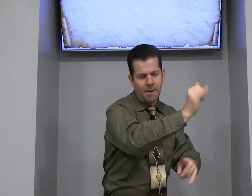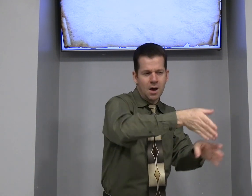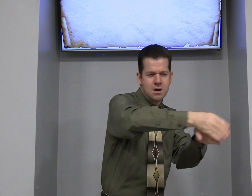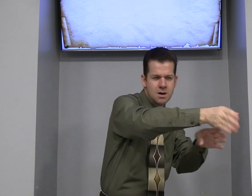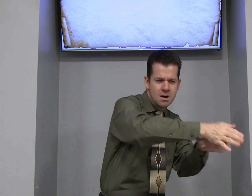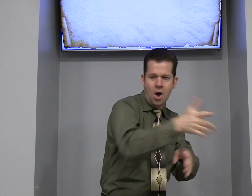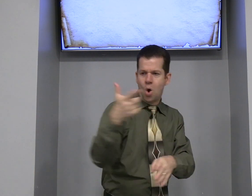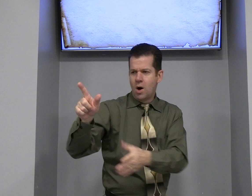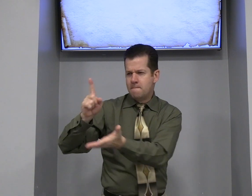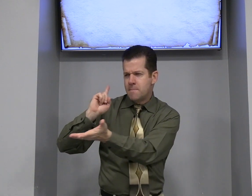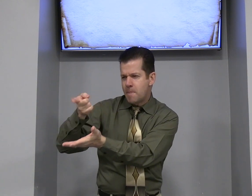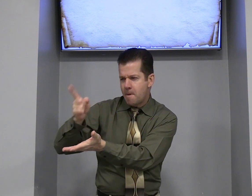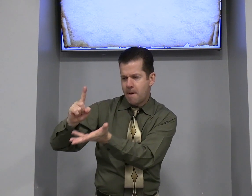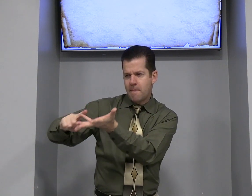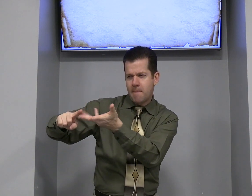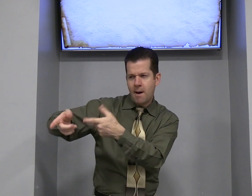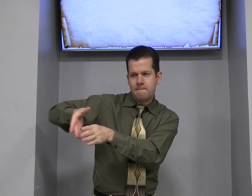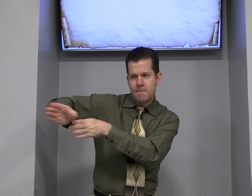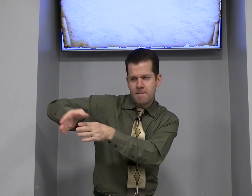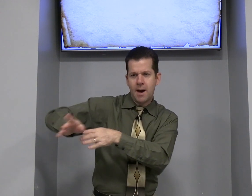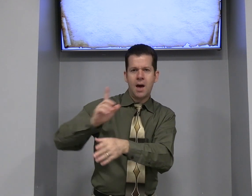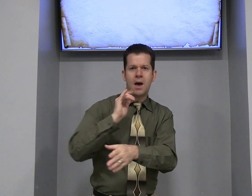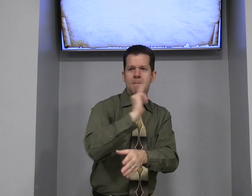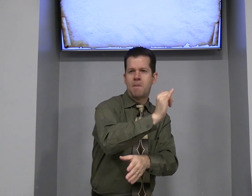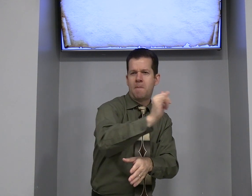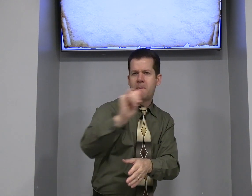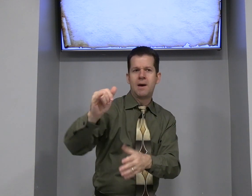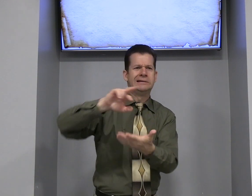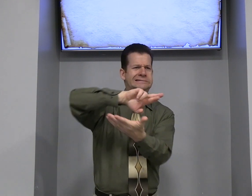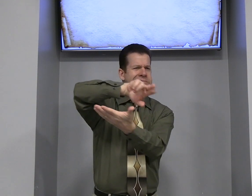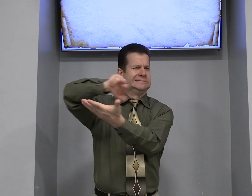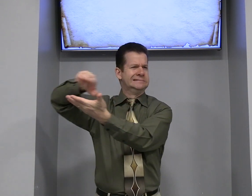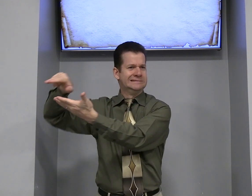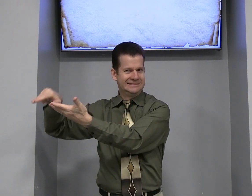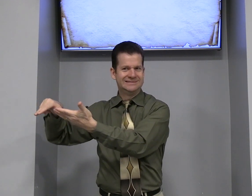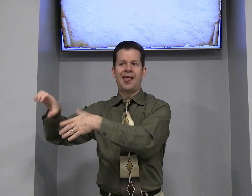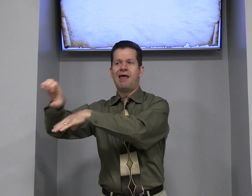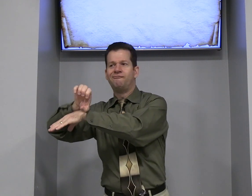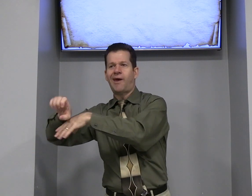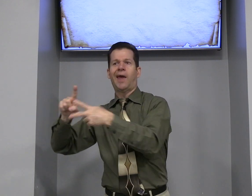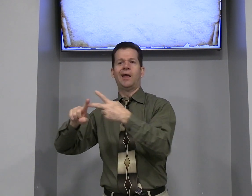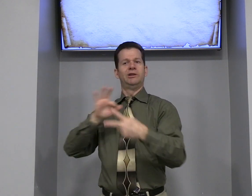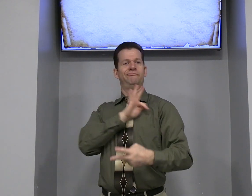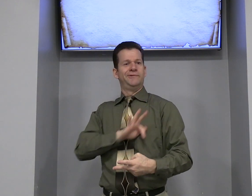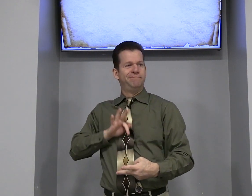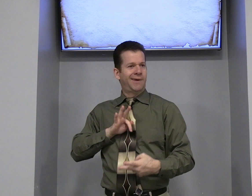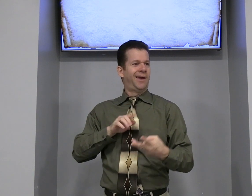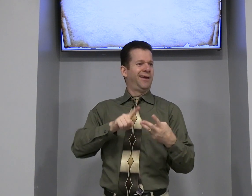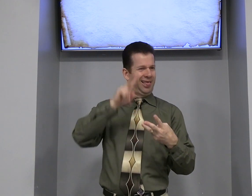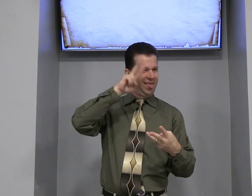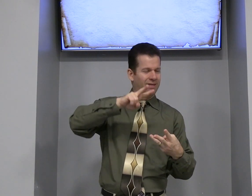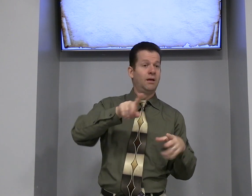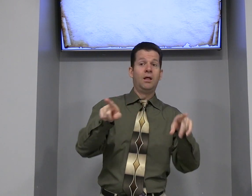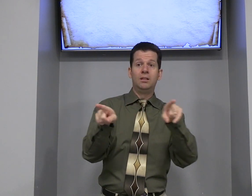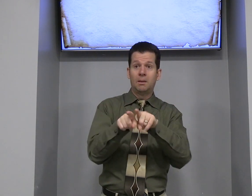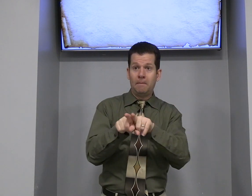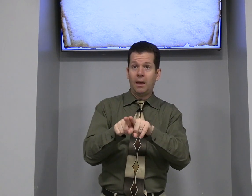igrejas? Dando conselho, corrigindo, dando dicas. Efésios, Filipenses, você